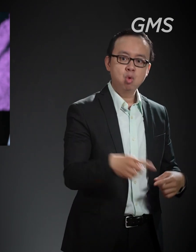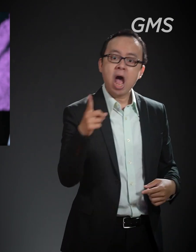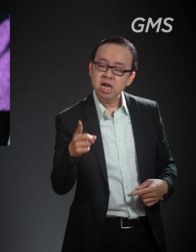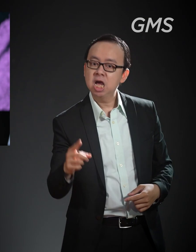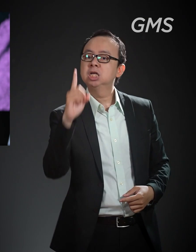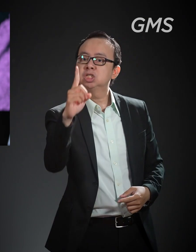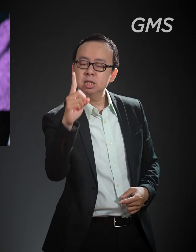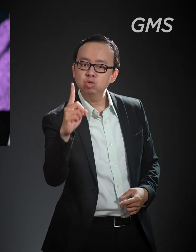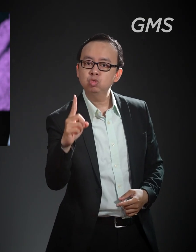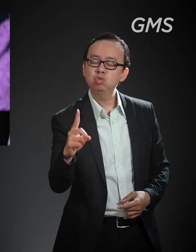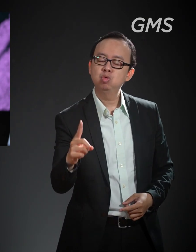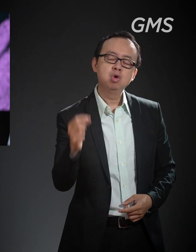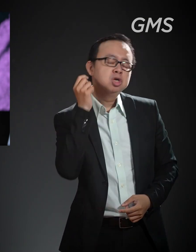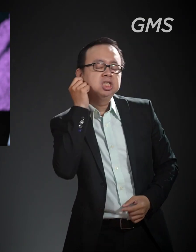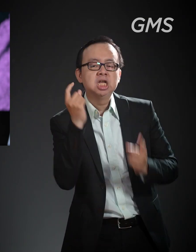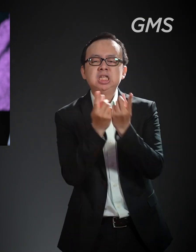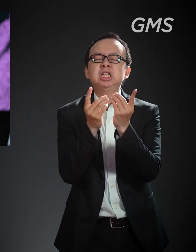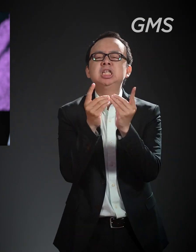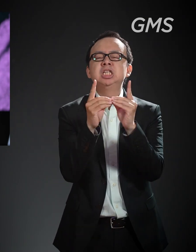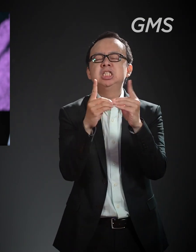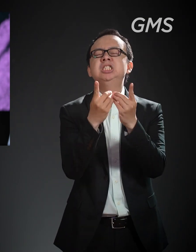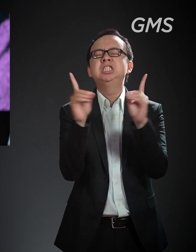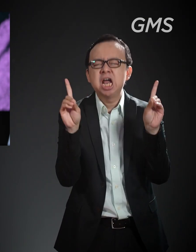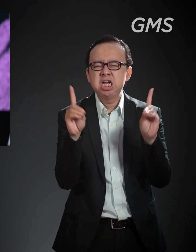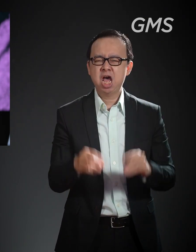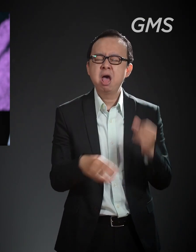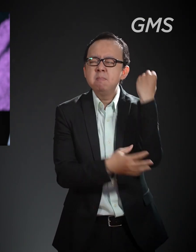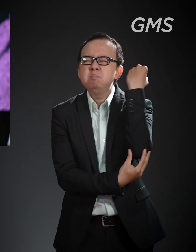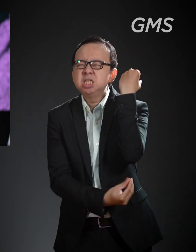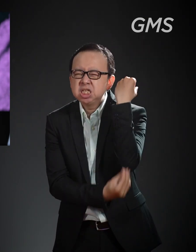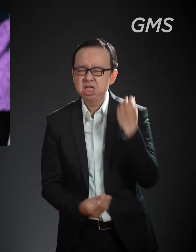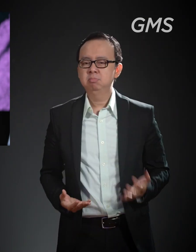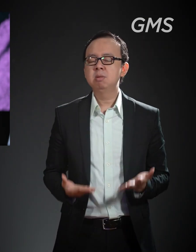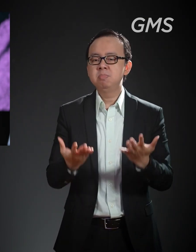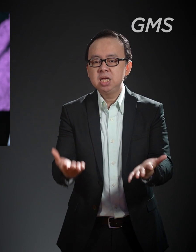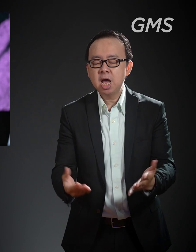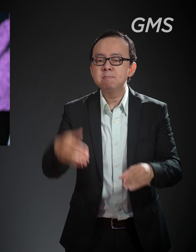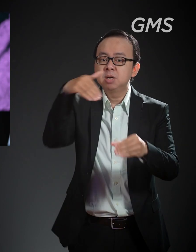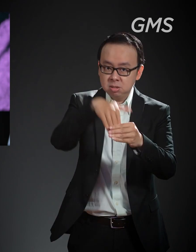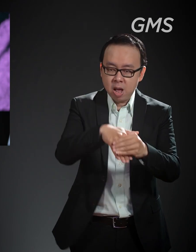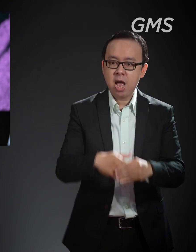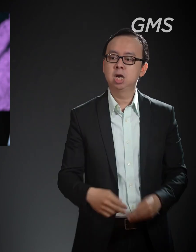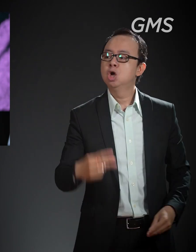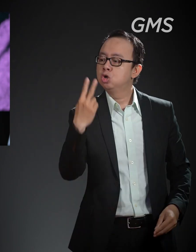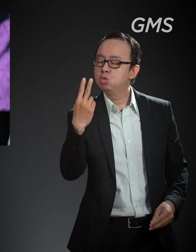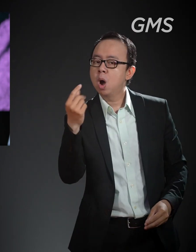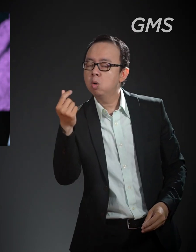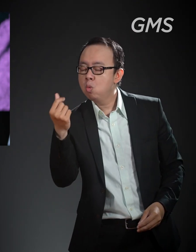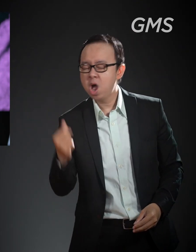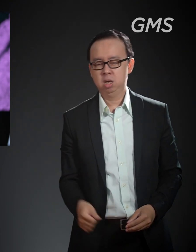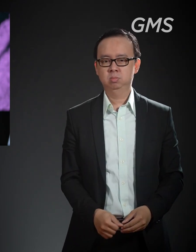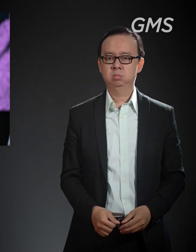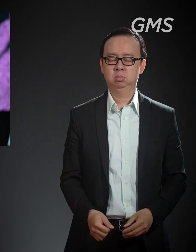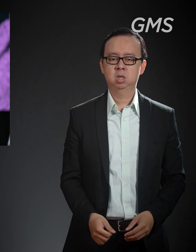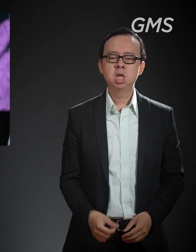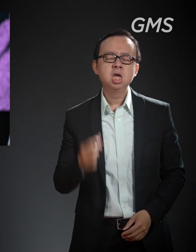seorang janda miskin yang mencuri perhatiannya. Dia memberikan 2 peser uang. Janda itu harusnya, karena dia gak